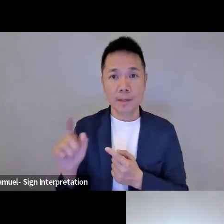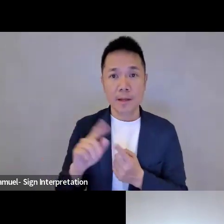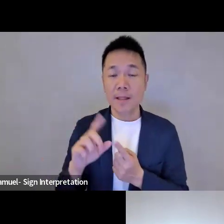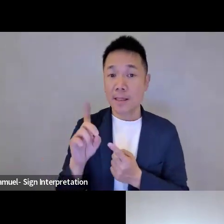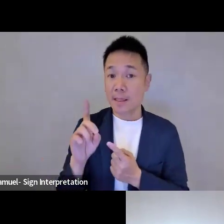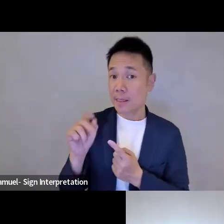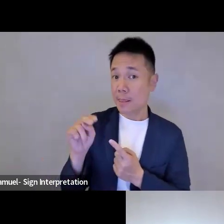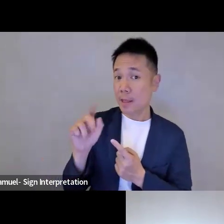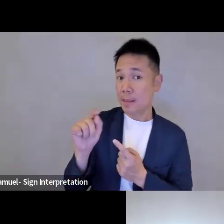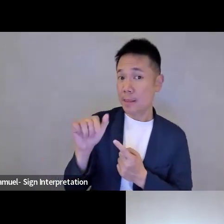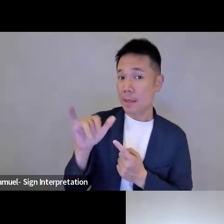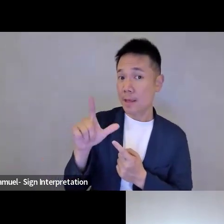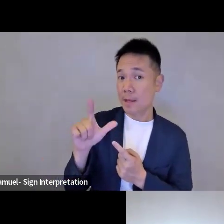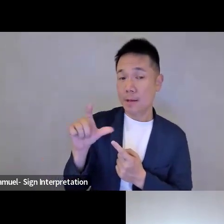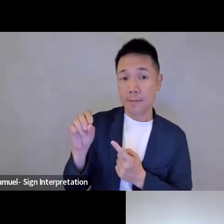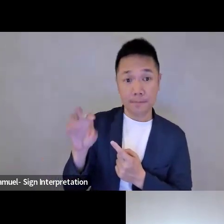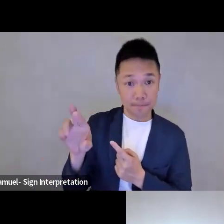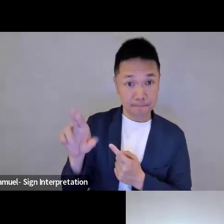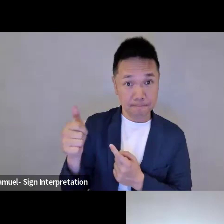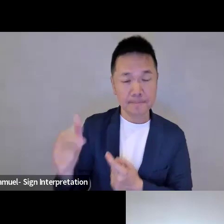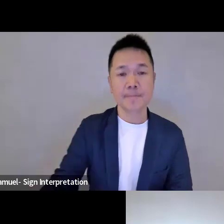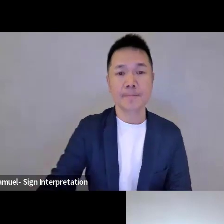丹泰勒。